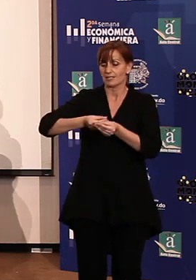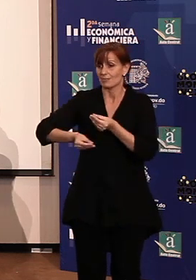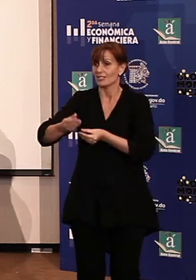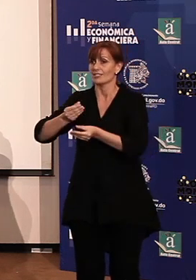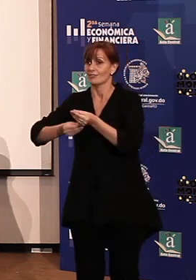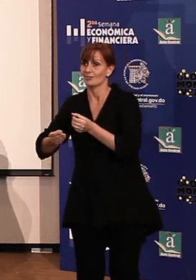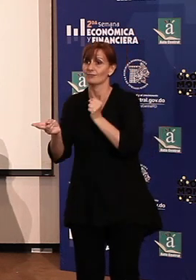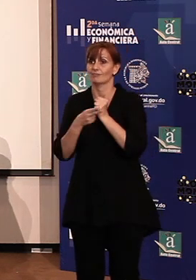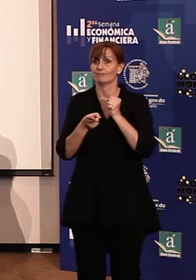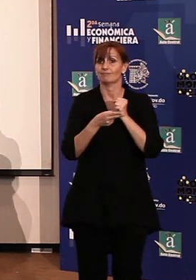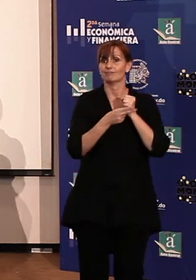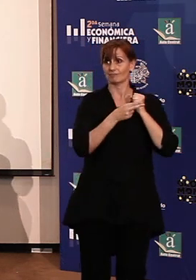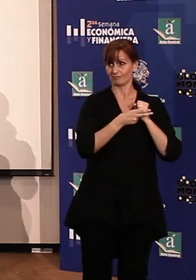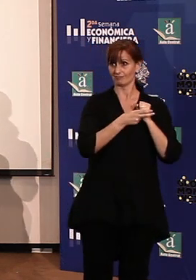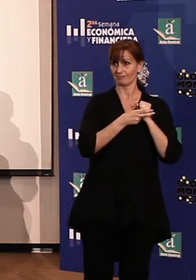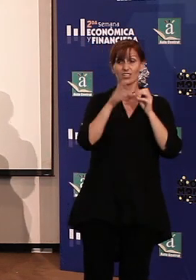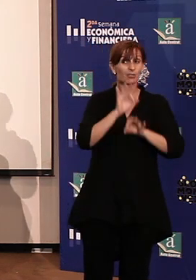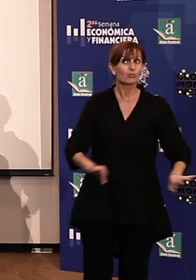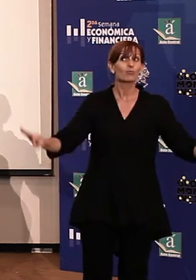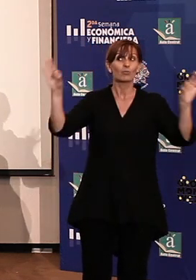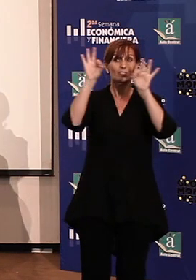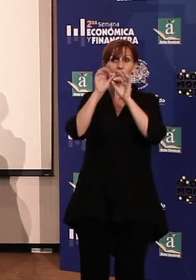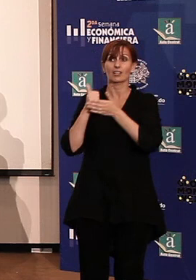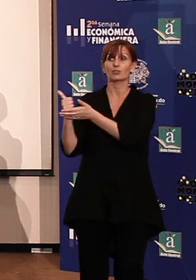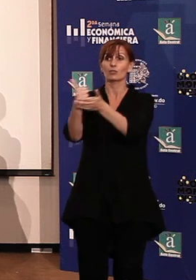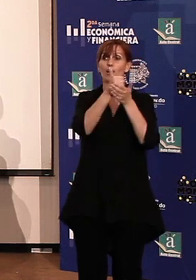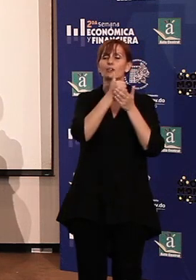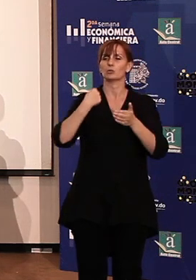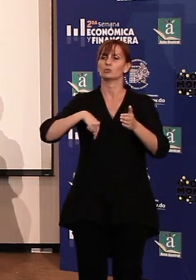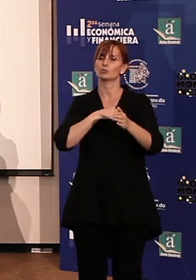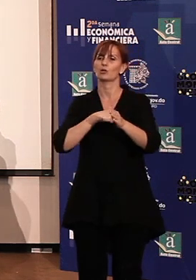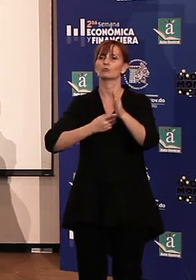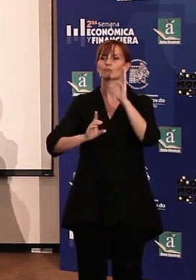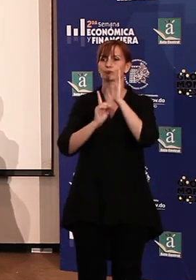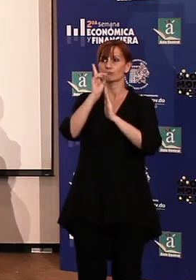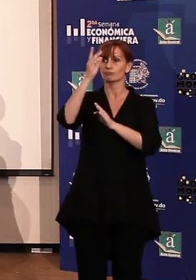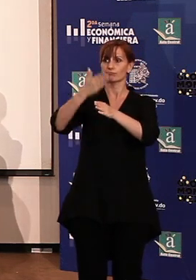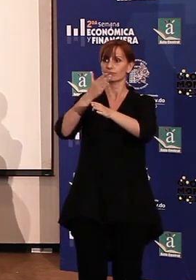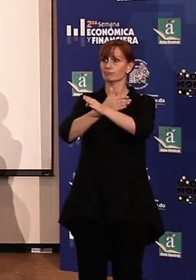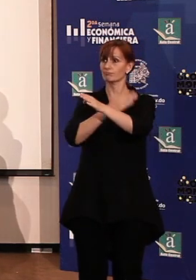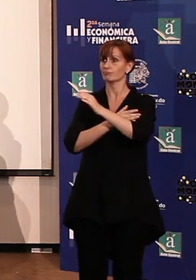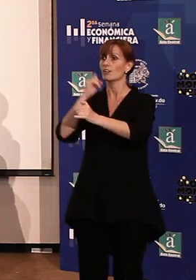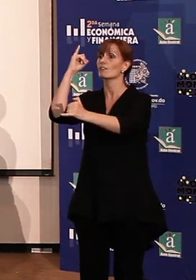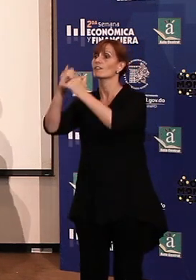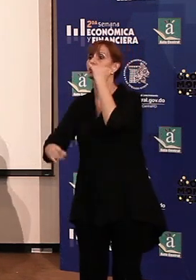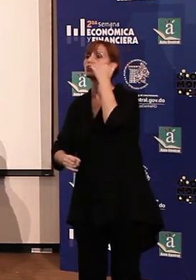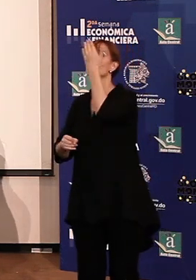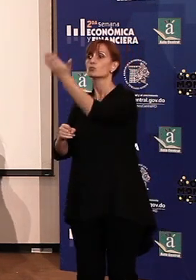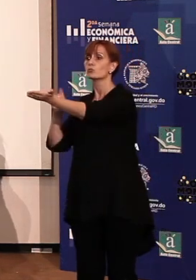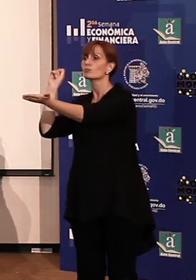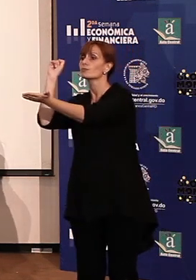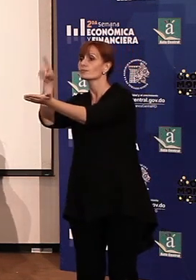eso nos va a llevar a nosotros a mejorar o sea que en conclusión en conclusión a tu pregunta la respuesta